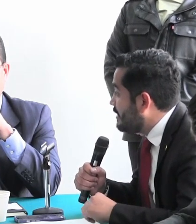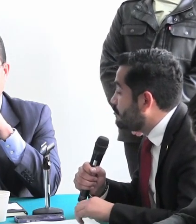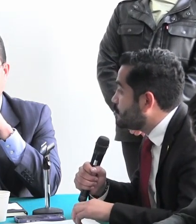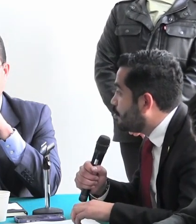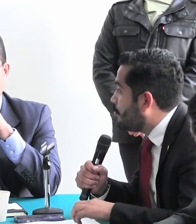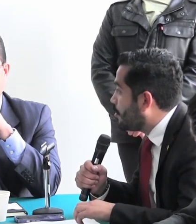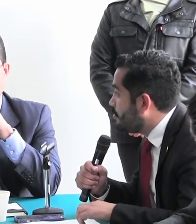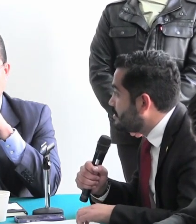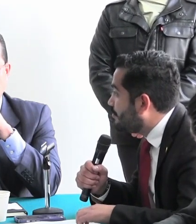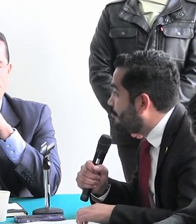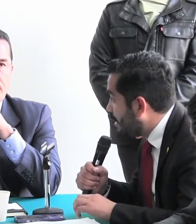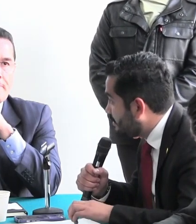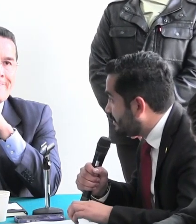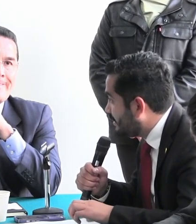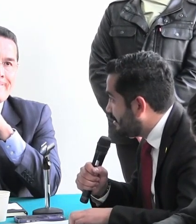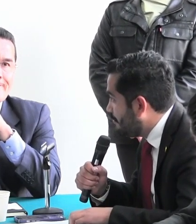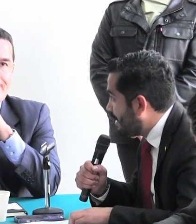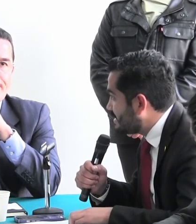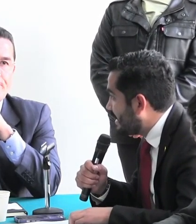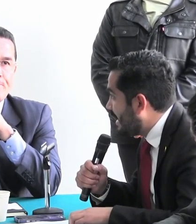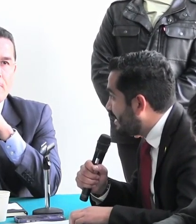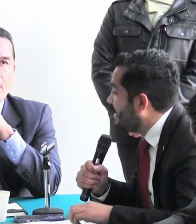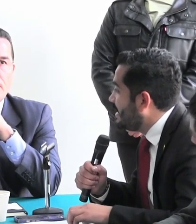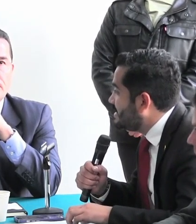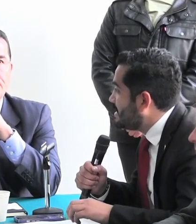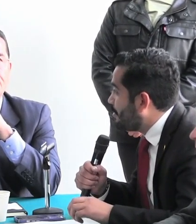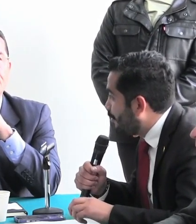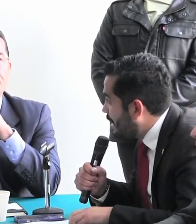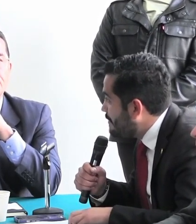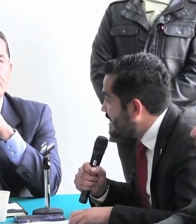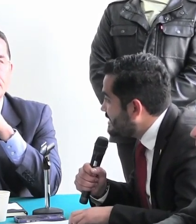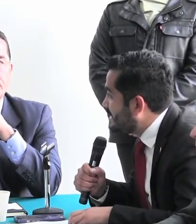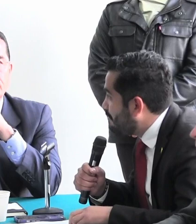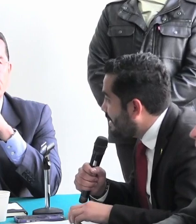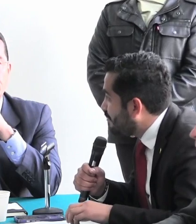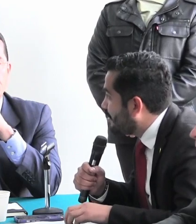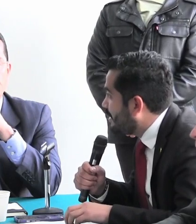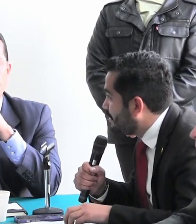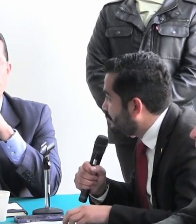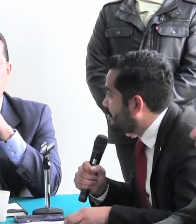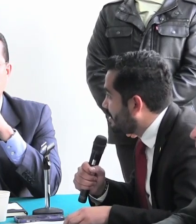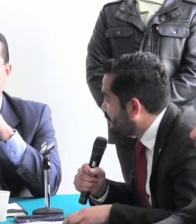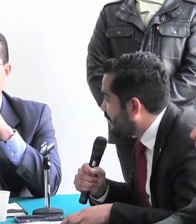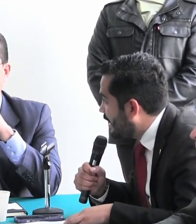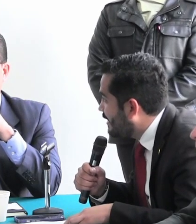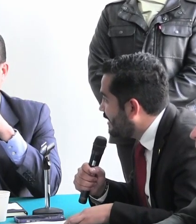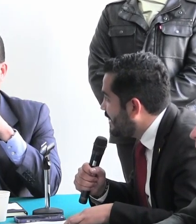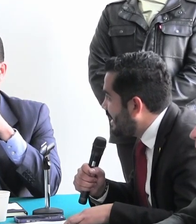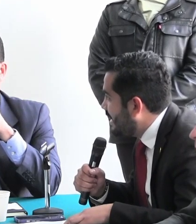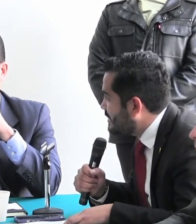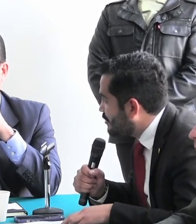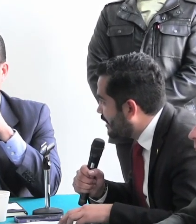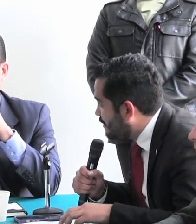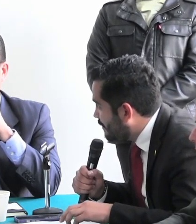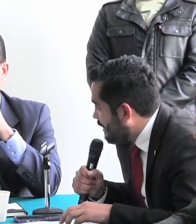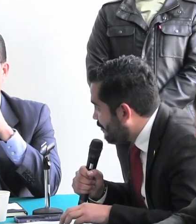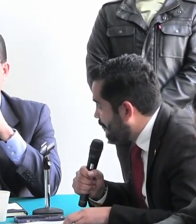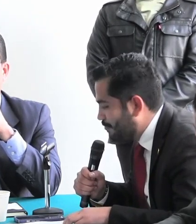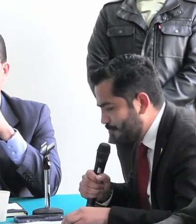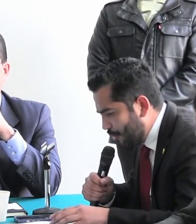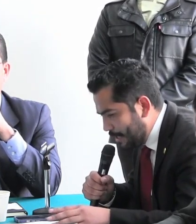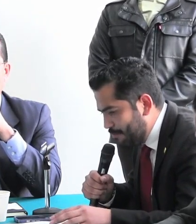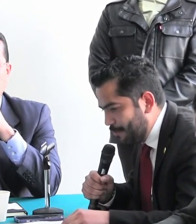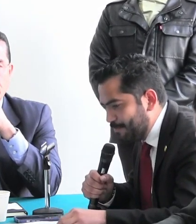porque ya tenemos un compromiso fuerte para sacar este programa y este plan de ordenamiento territorial en la Ciudad de